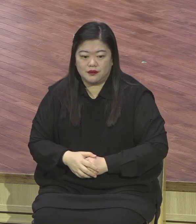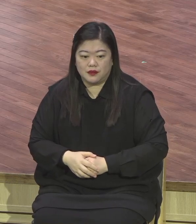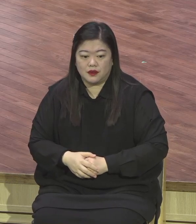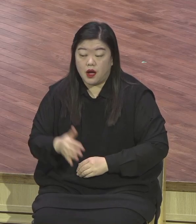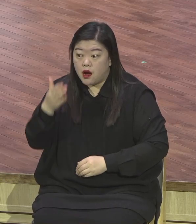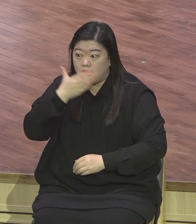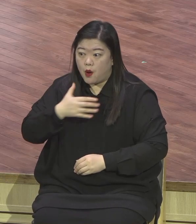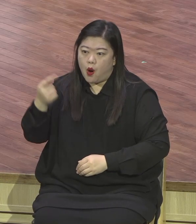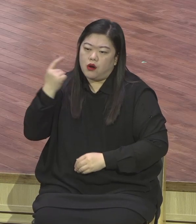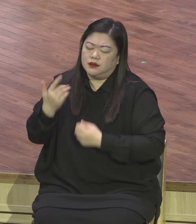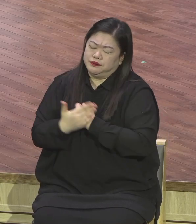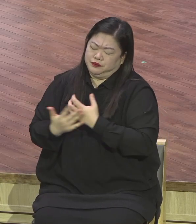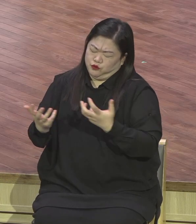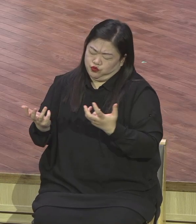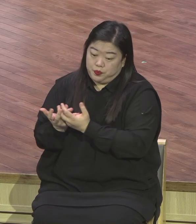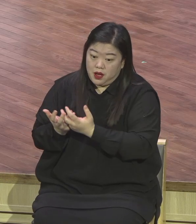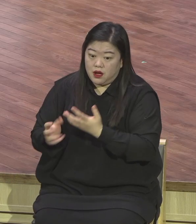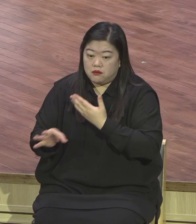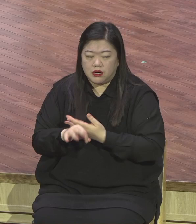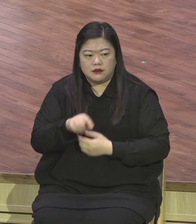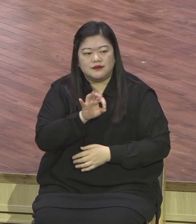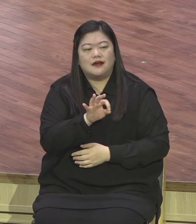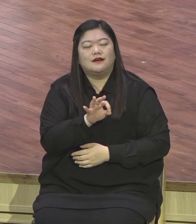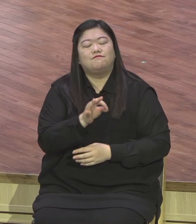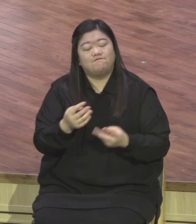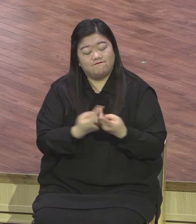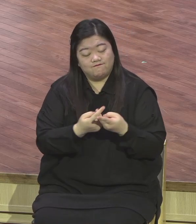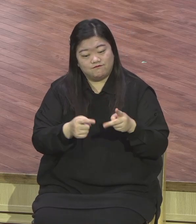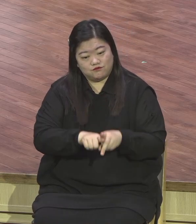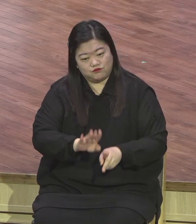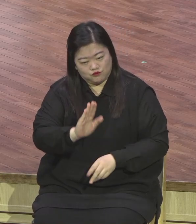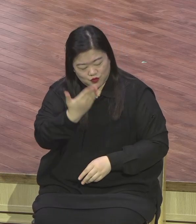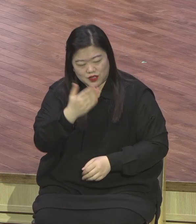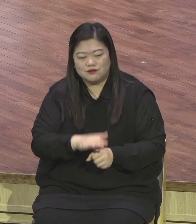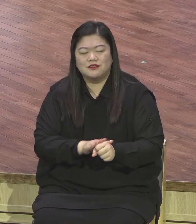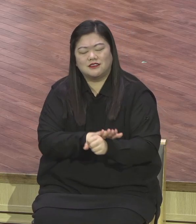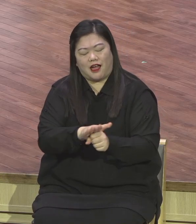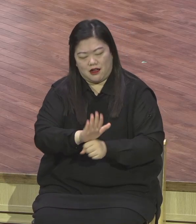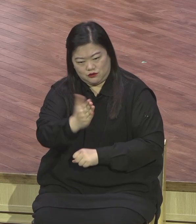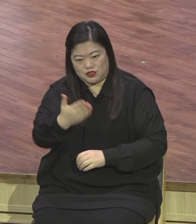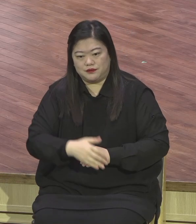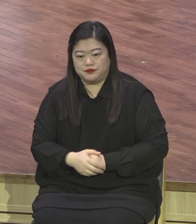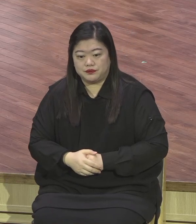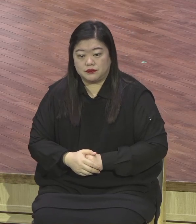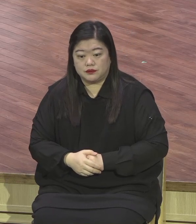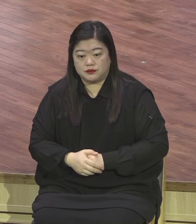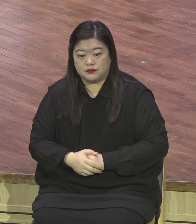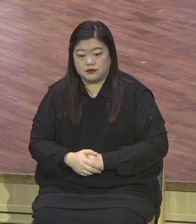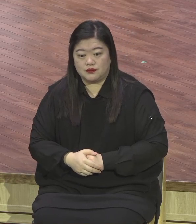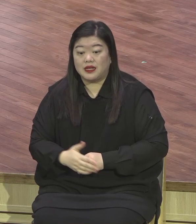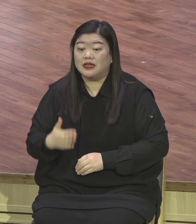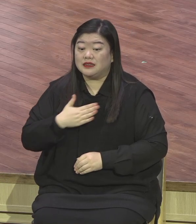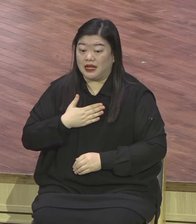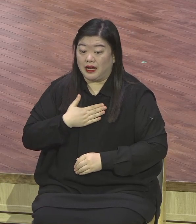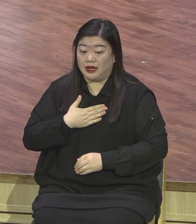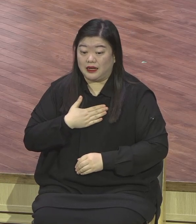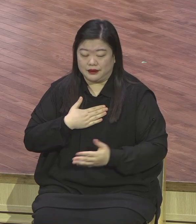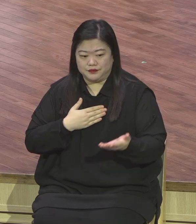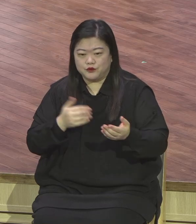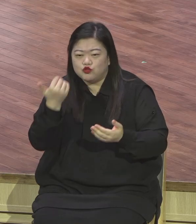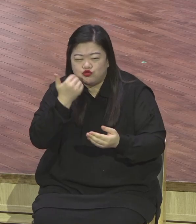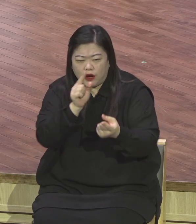못할 사람이 없어요. 사람이 사랑하게 돼요. 나는요 약점이 많은 사람일수록 더 좋아해요.